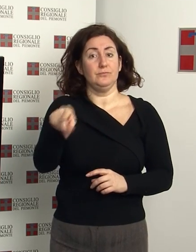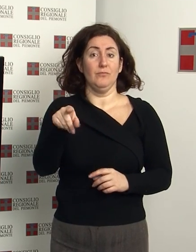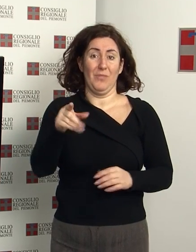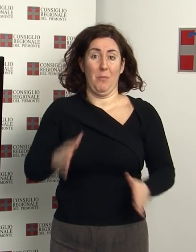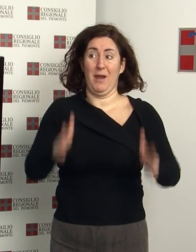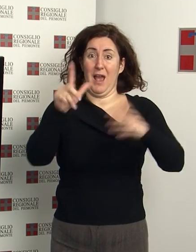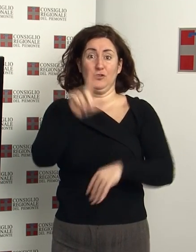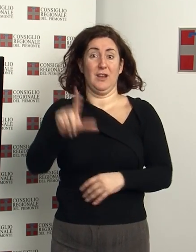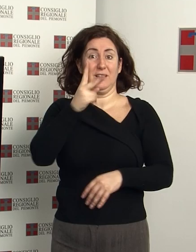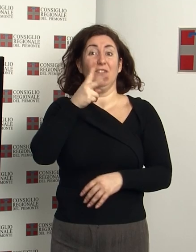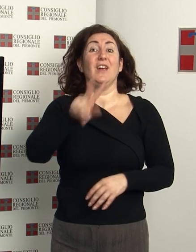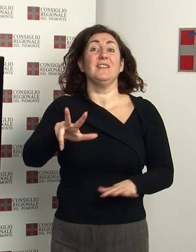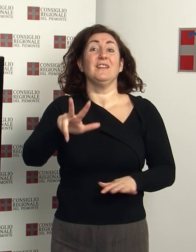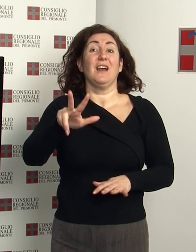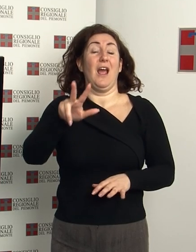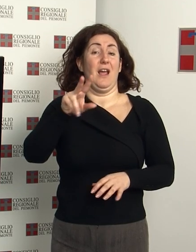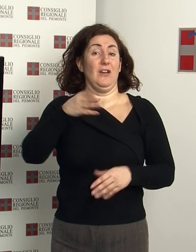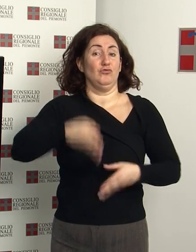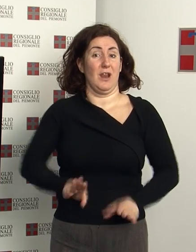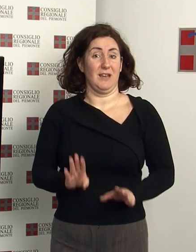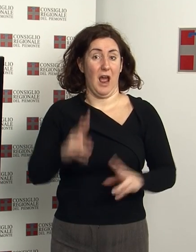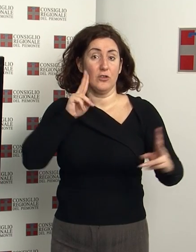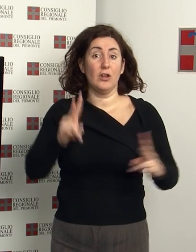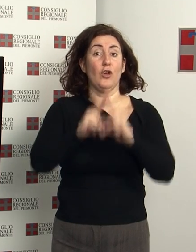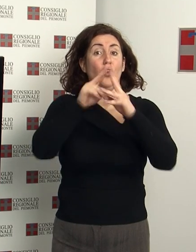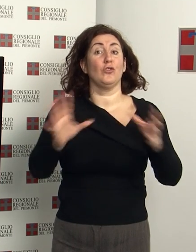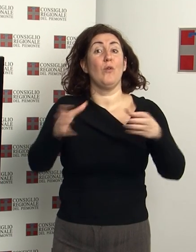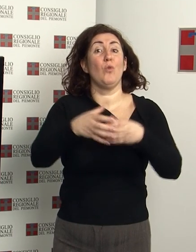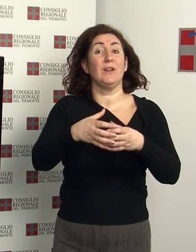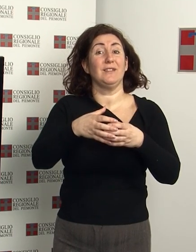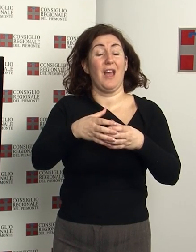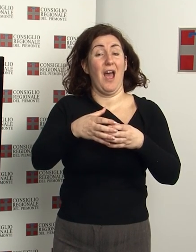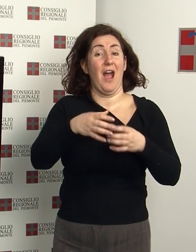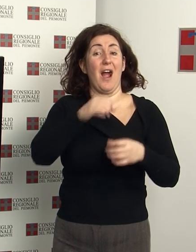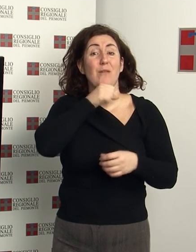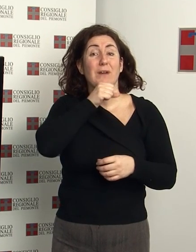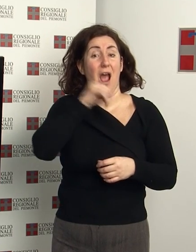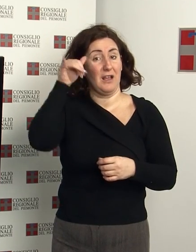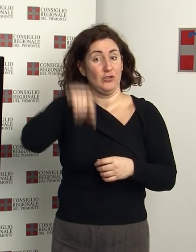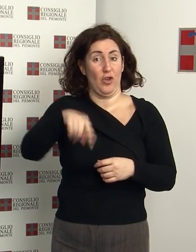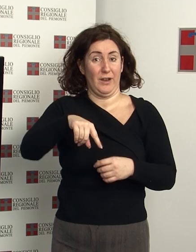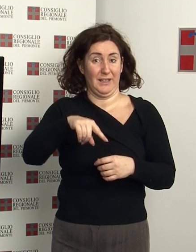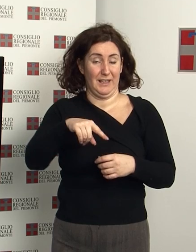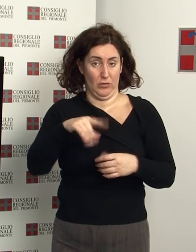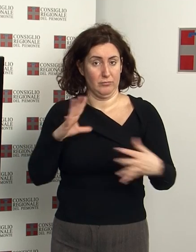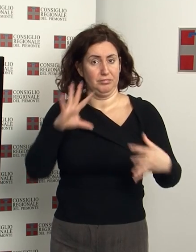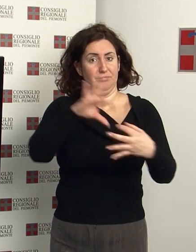gennaio durante un incontro organizzato dalla comunità ebraica di Torino e doreto in collaborazione con il Comitato Resistenza e